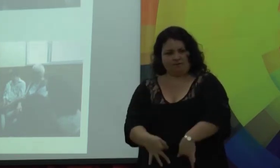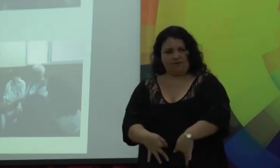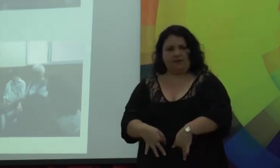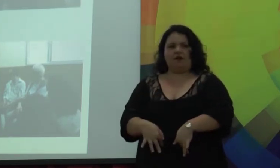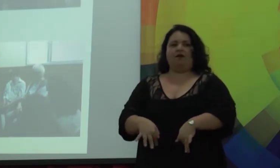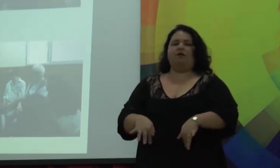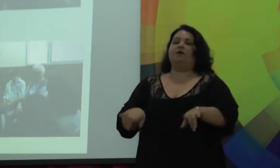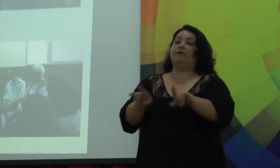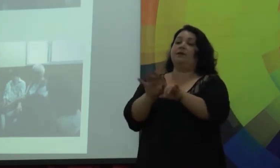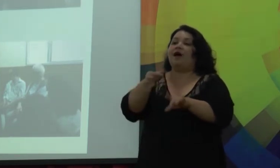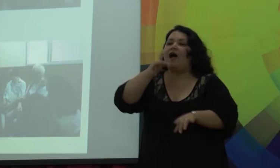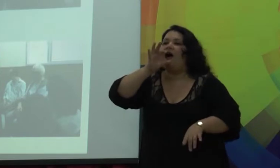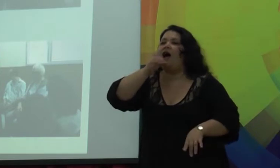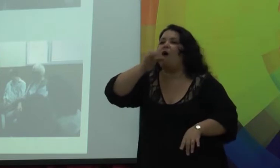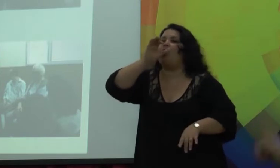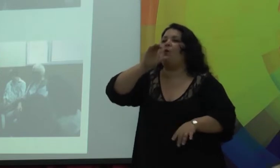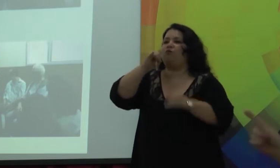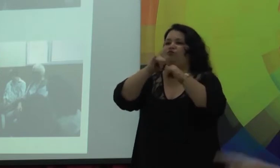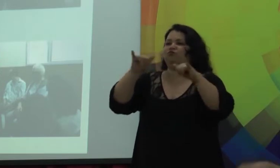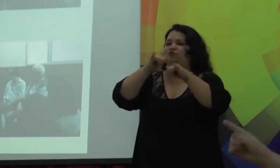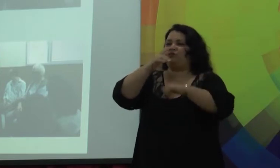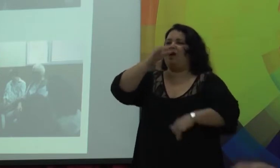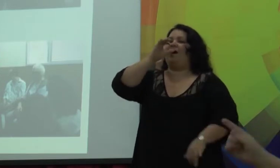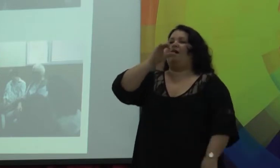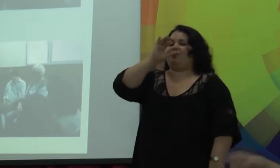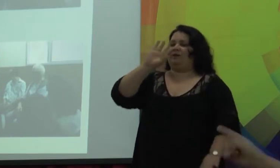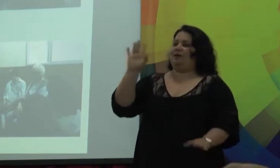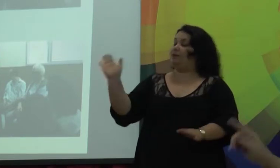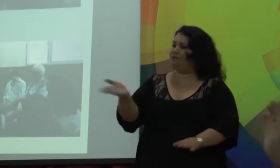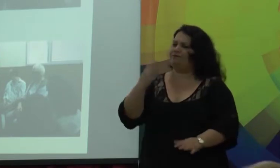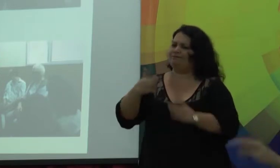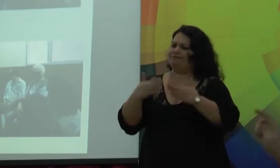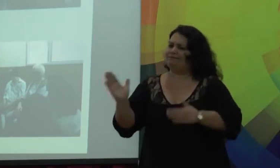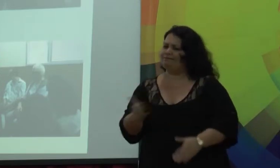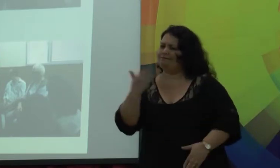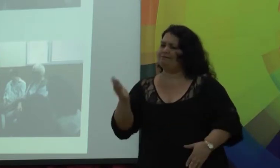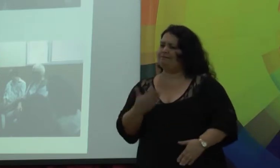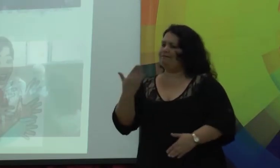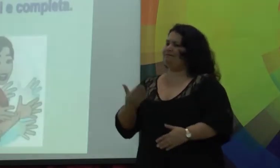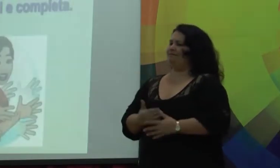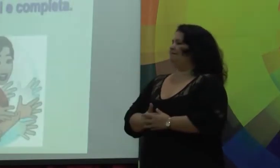vez identificar. Aí terminou. Pode passar.